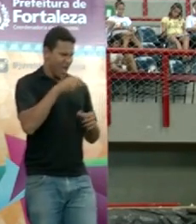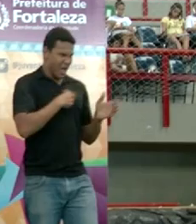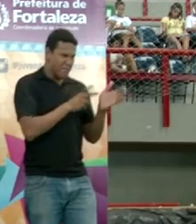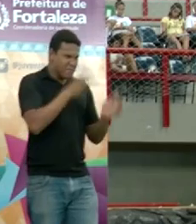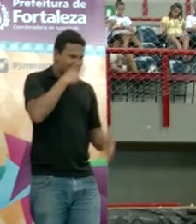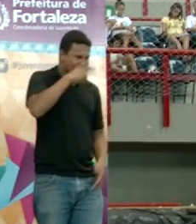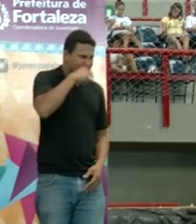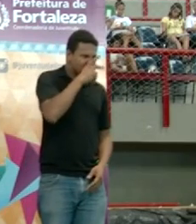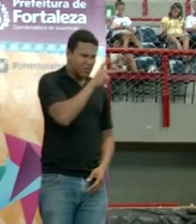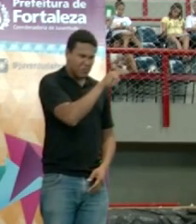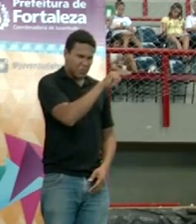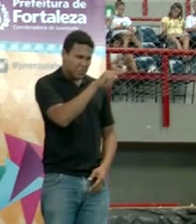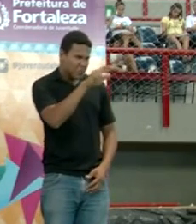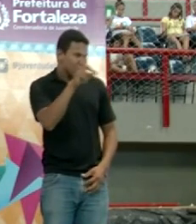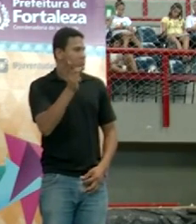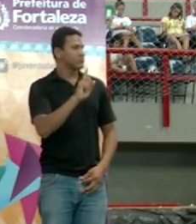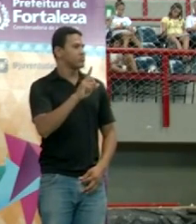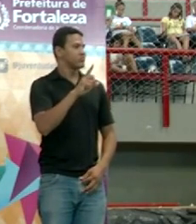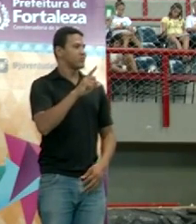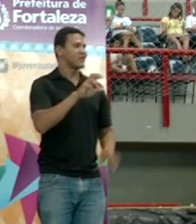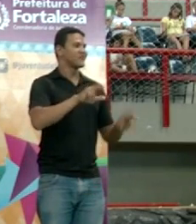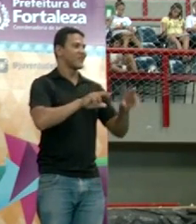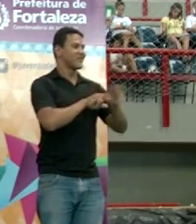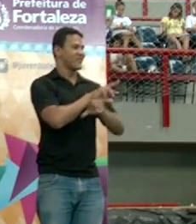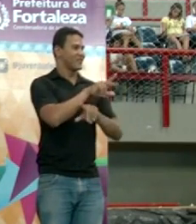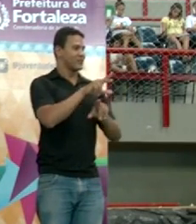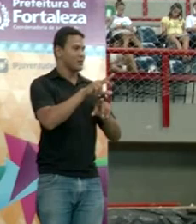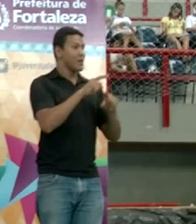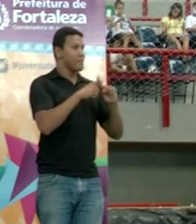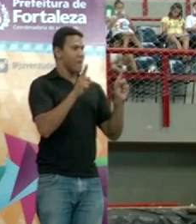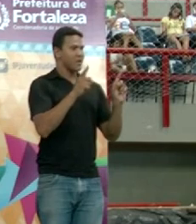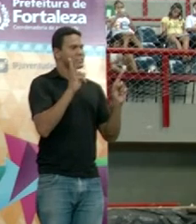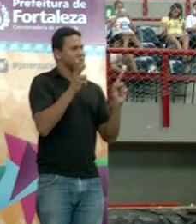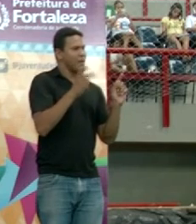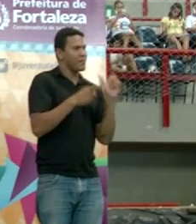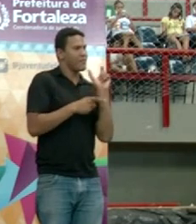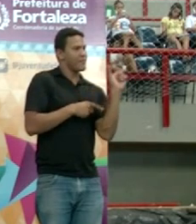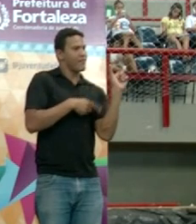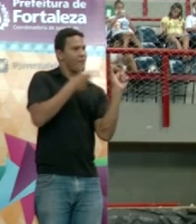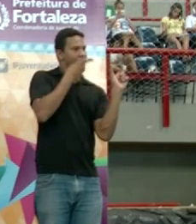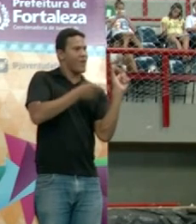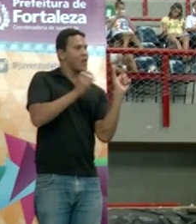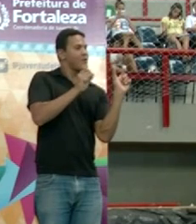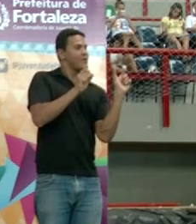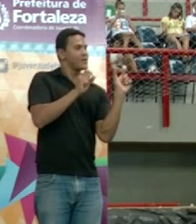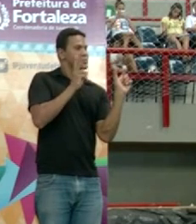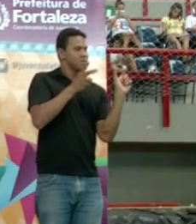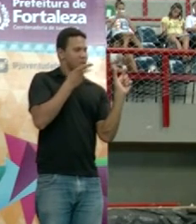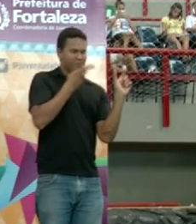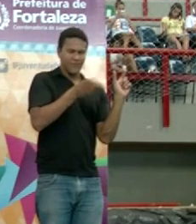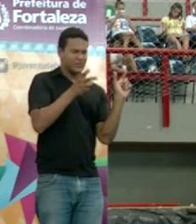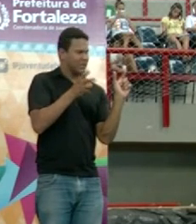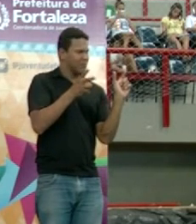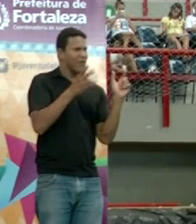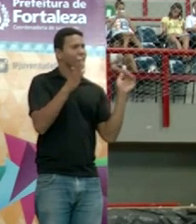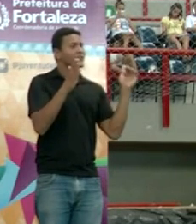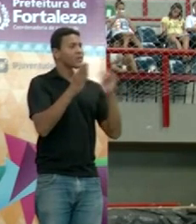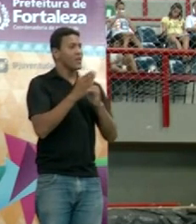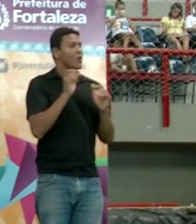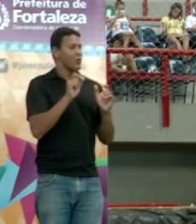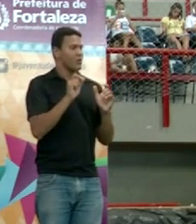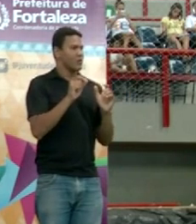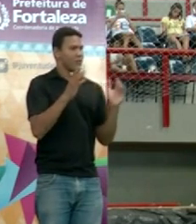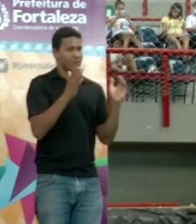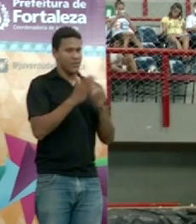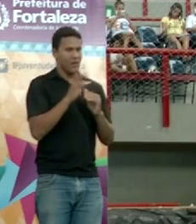esse juramento, geralmente terminava com essa frase, que o pessoal acha polêmica: hoje. A frase era, o suzerano depois